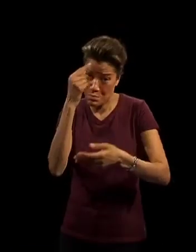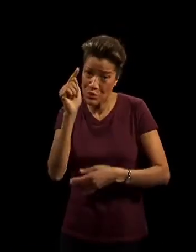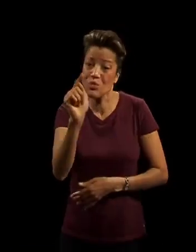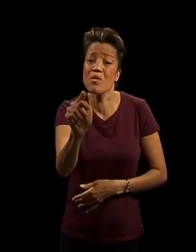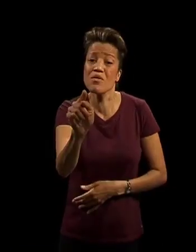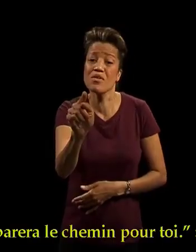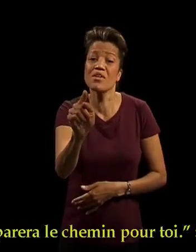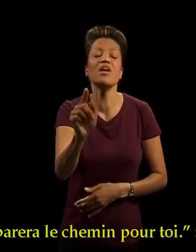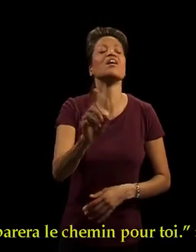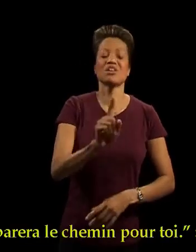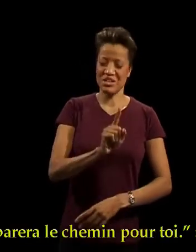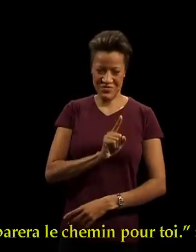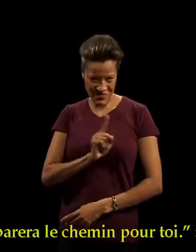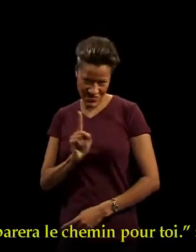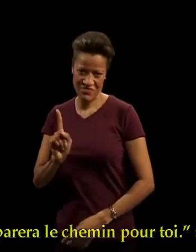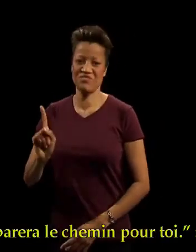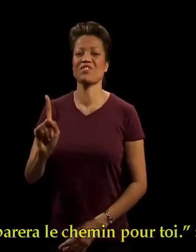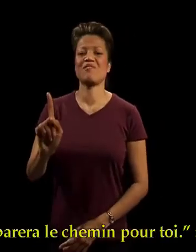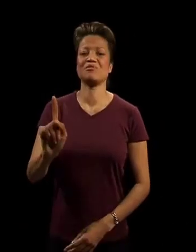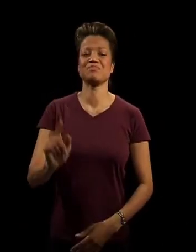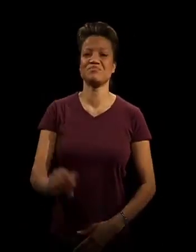toi. Il préparera le chemin pour toi. »